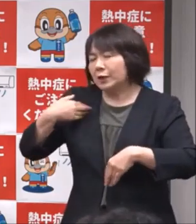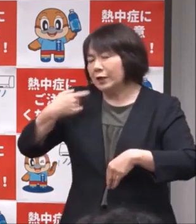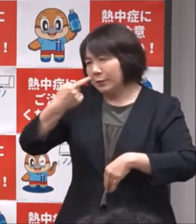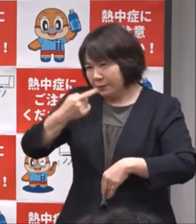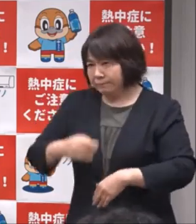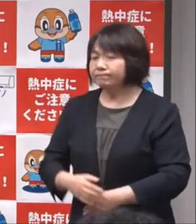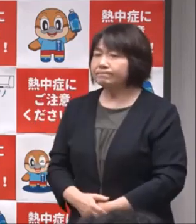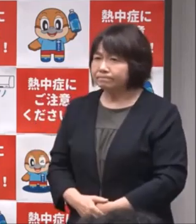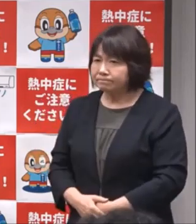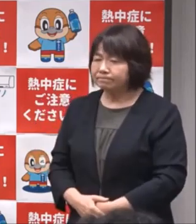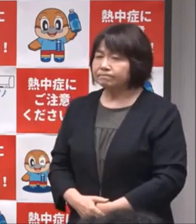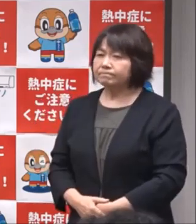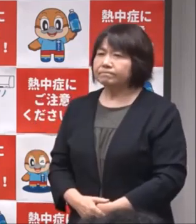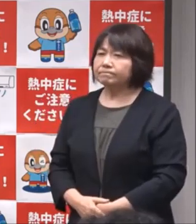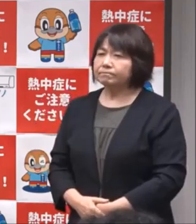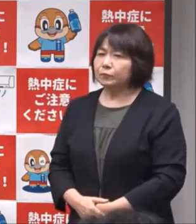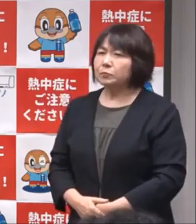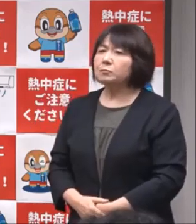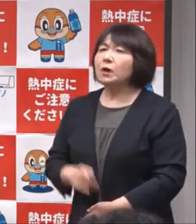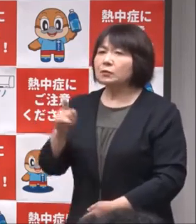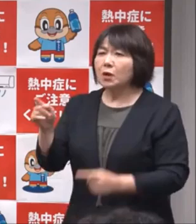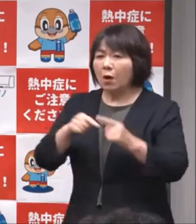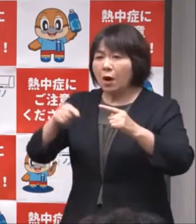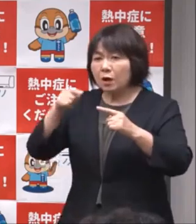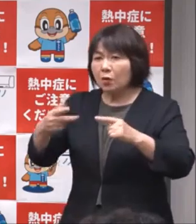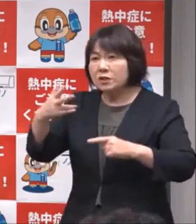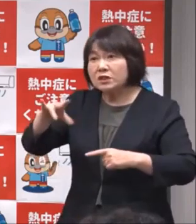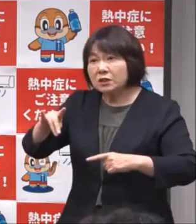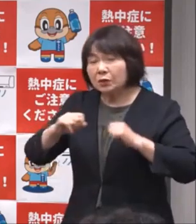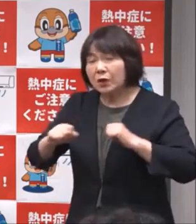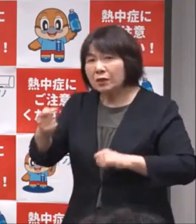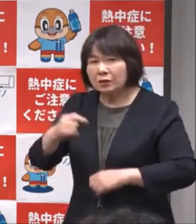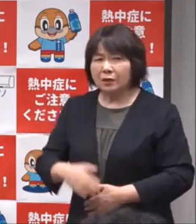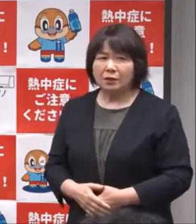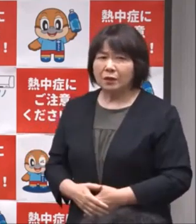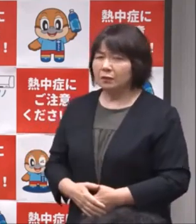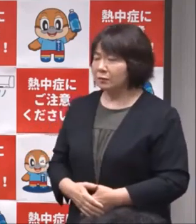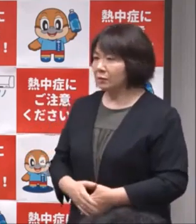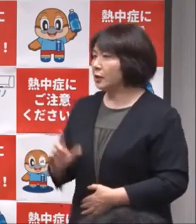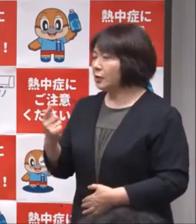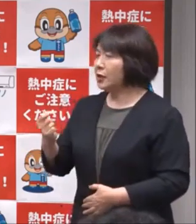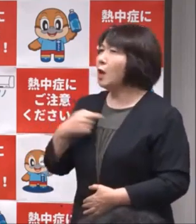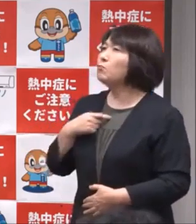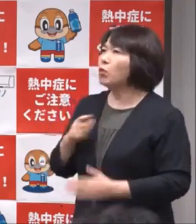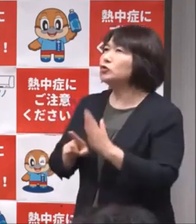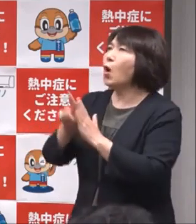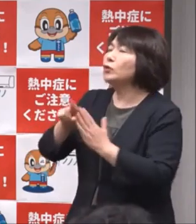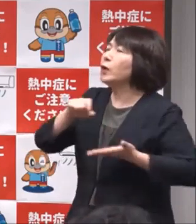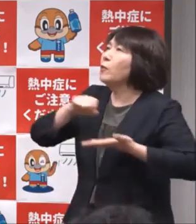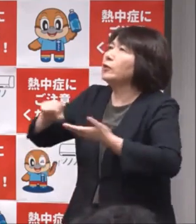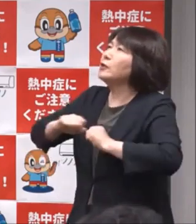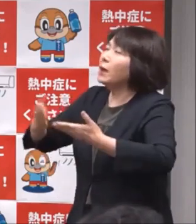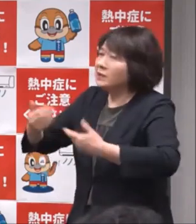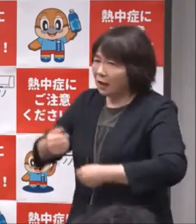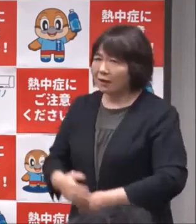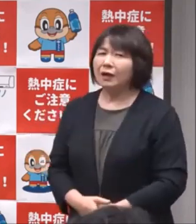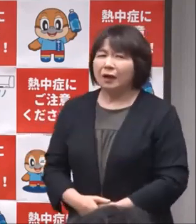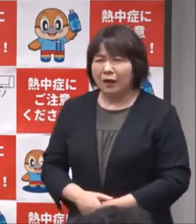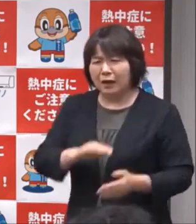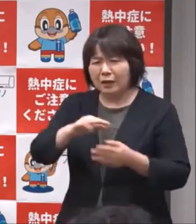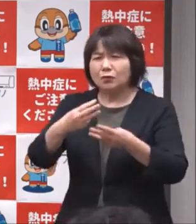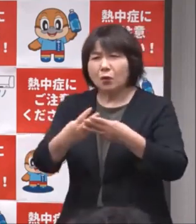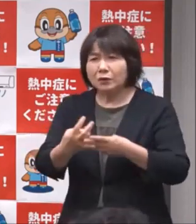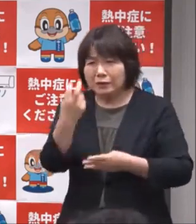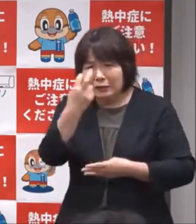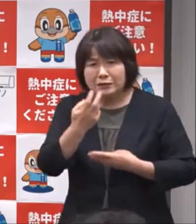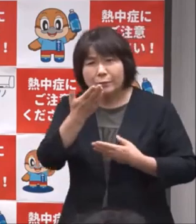、それ公式な試験機関がやったってことですか。いや、 僕が温度計持って測ったんですけど 横田さん